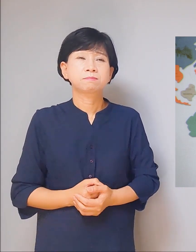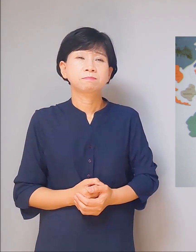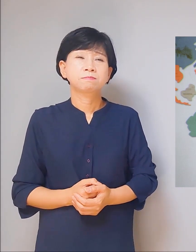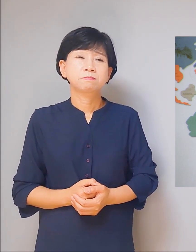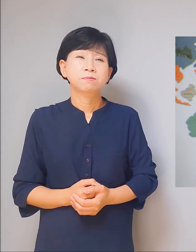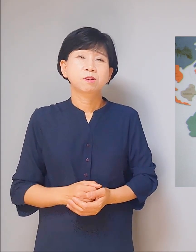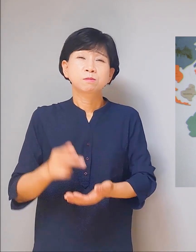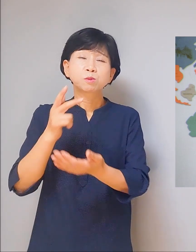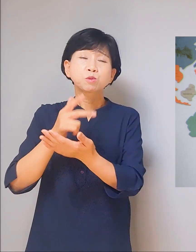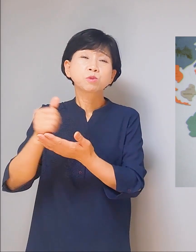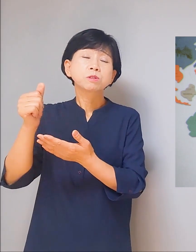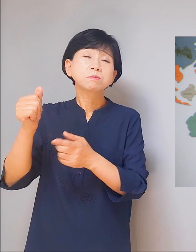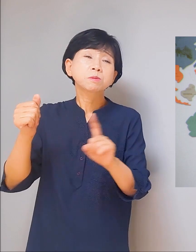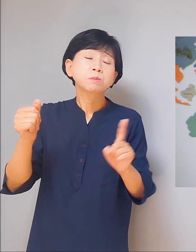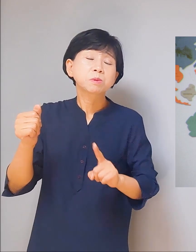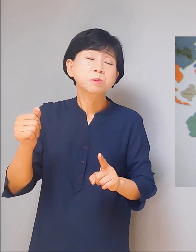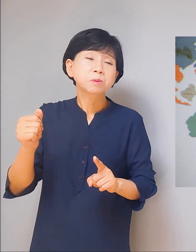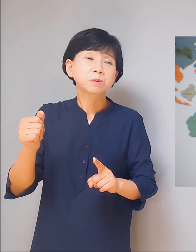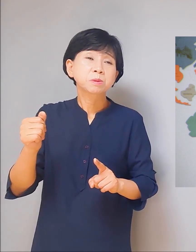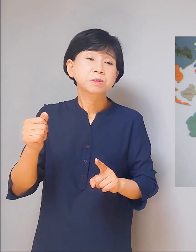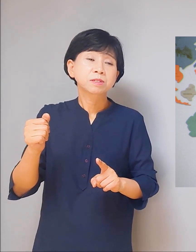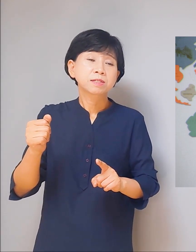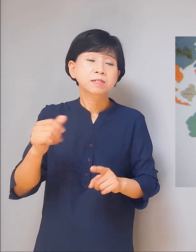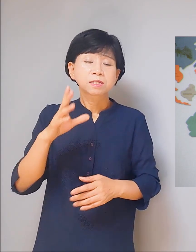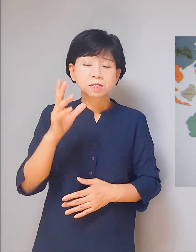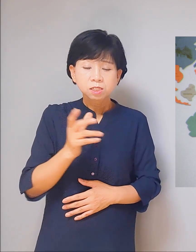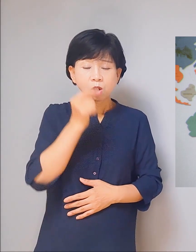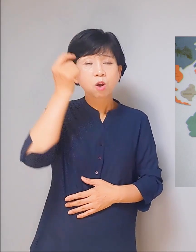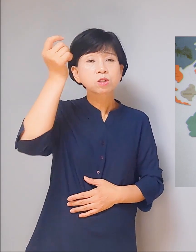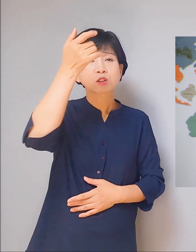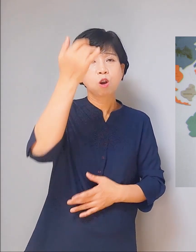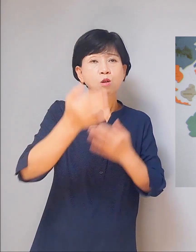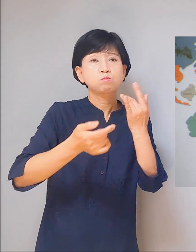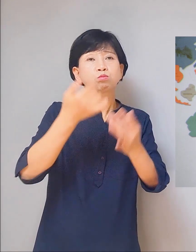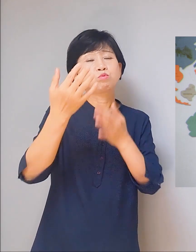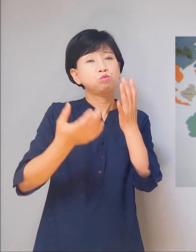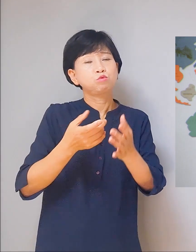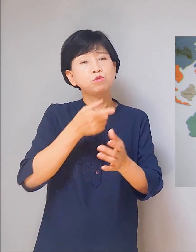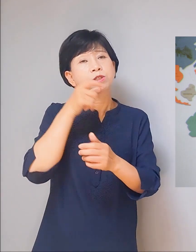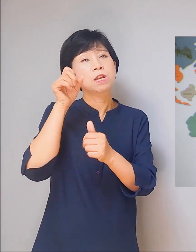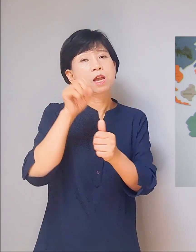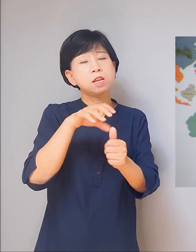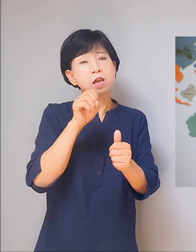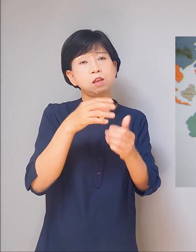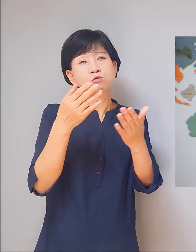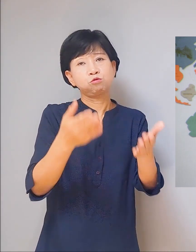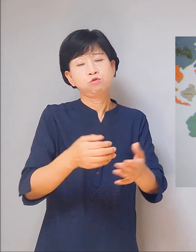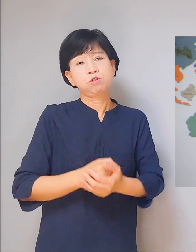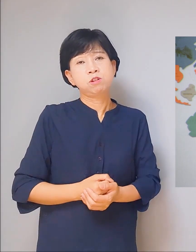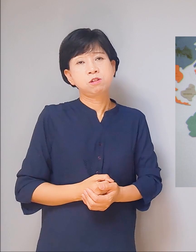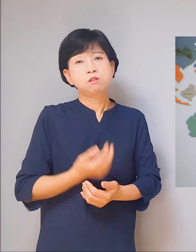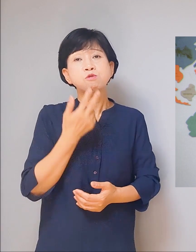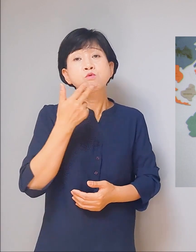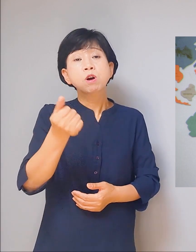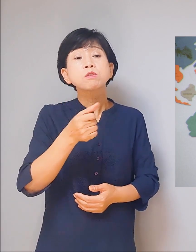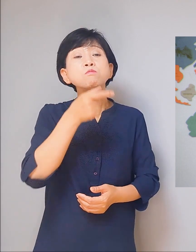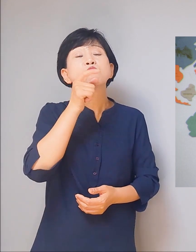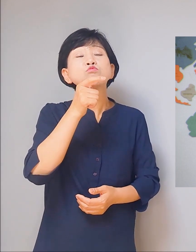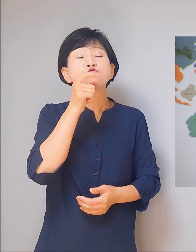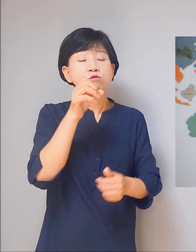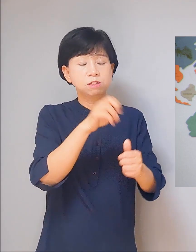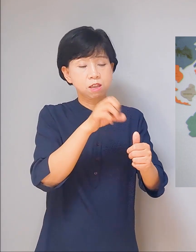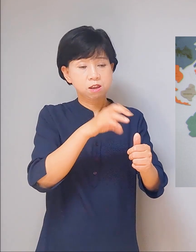그럼 주님은 뭘 하신다는 거죠? 성령과 불로 세례를 준다는 거죠. 요한은 물로 세례를